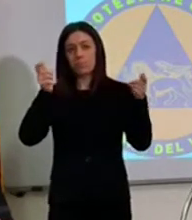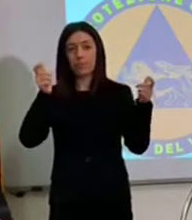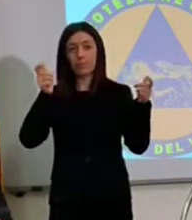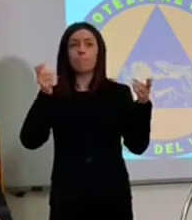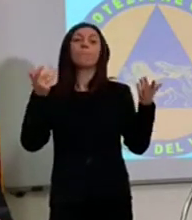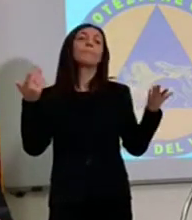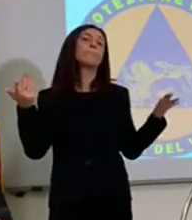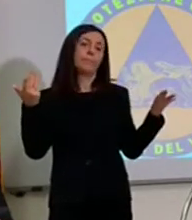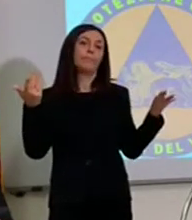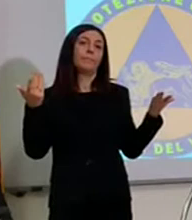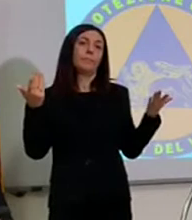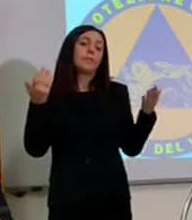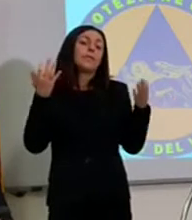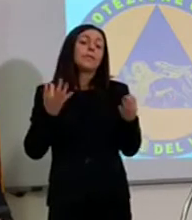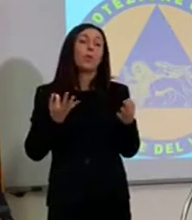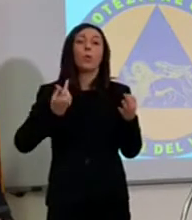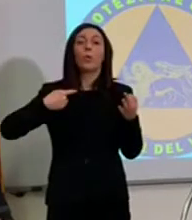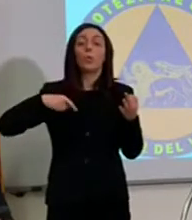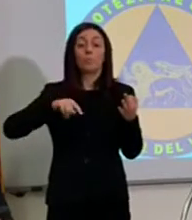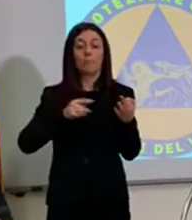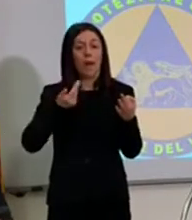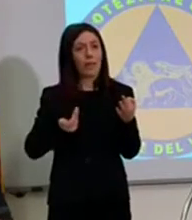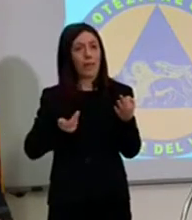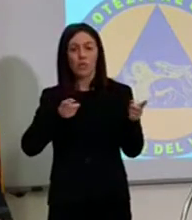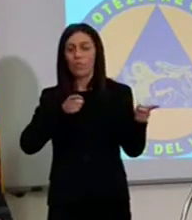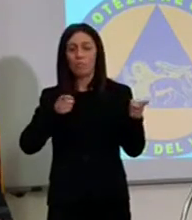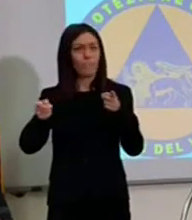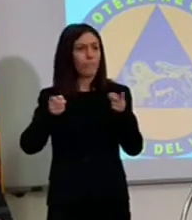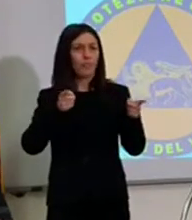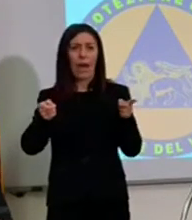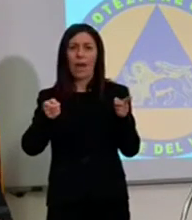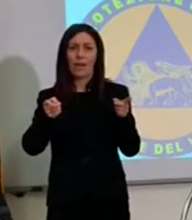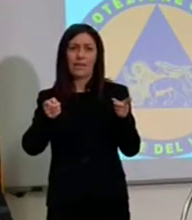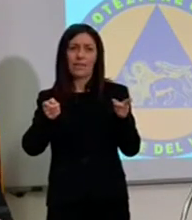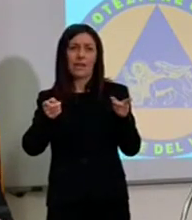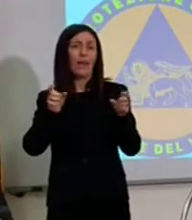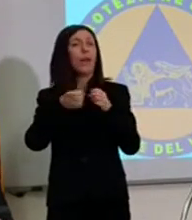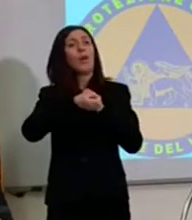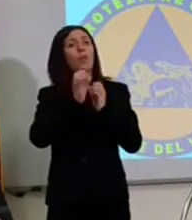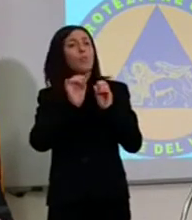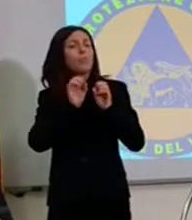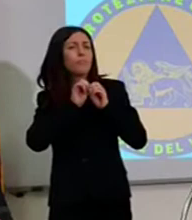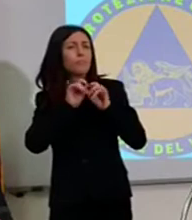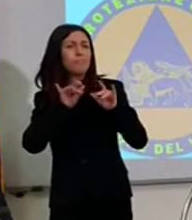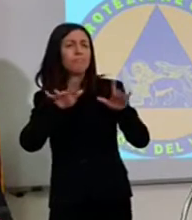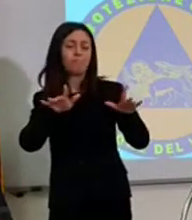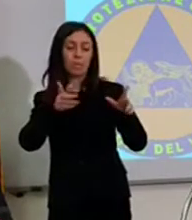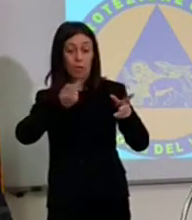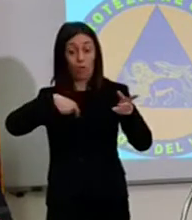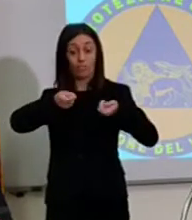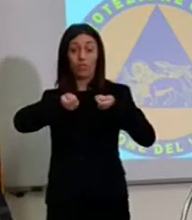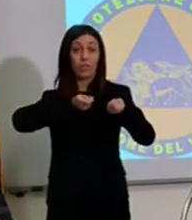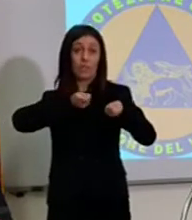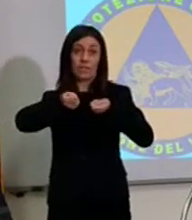correttamente le regole di distanziamento la punta massima di ricoveri nella prima ondata era stata di 2mila e 400